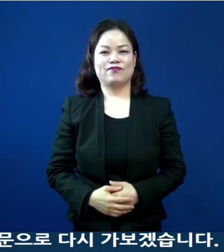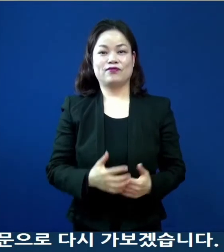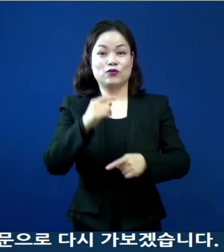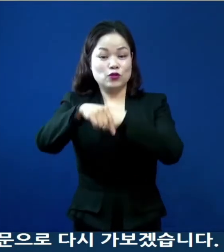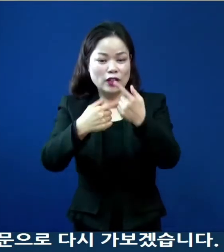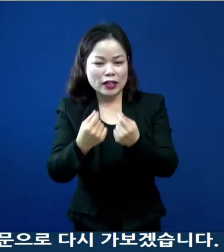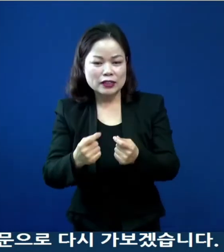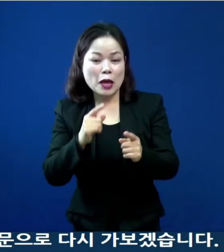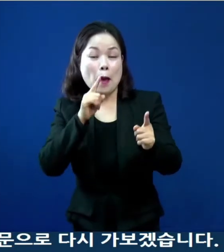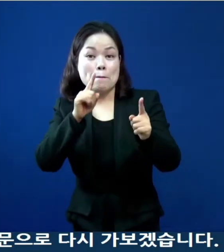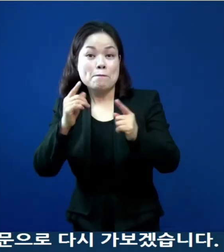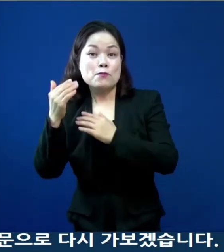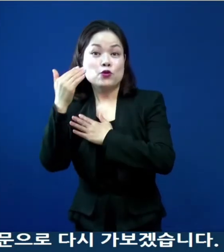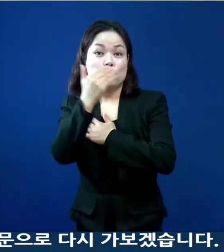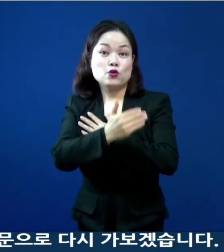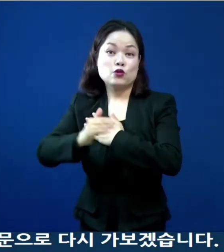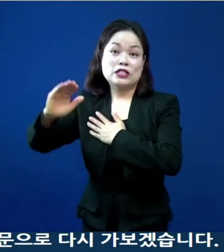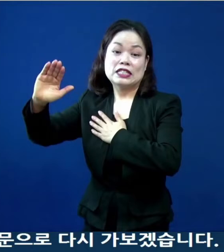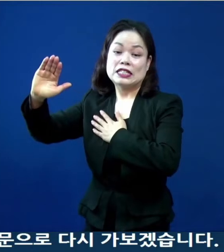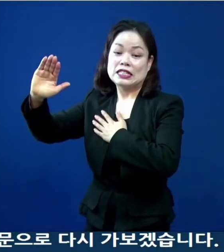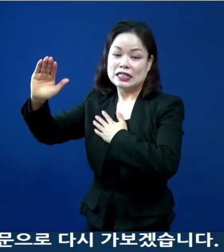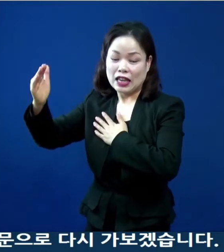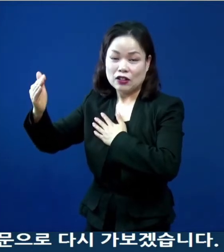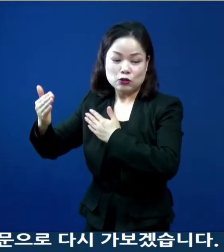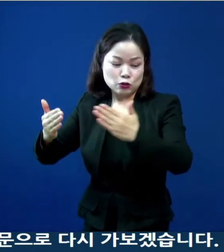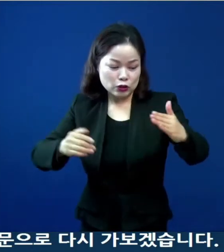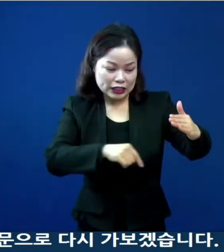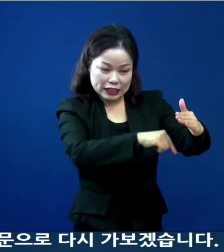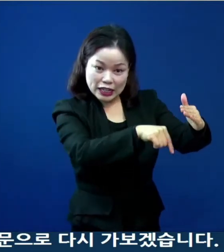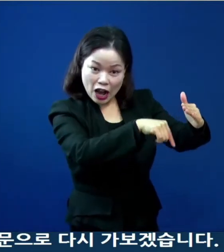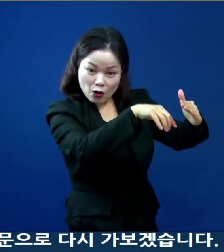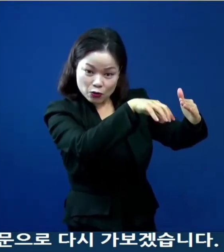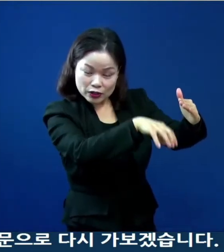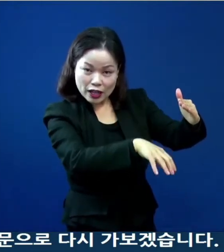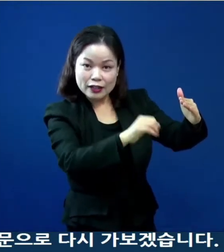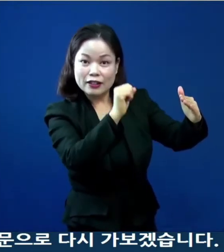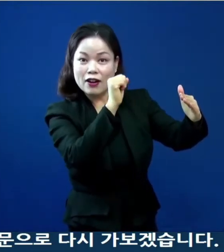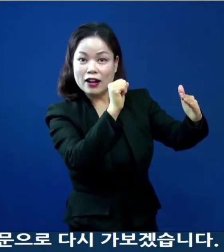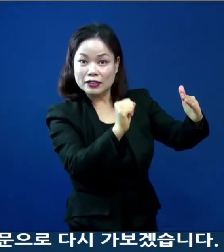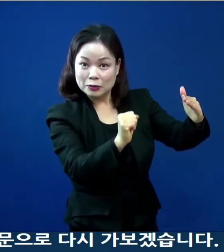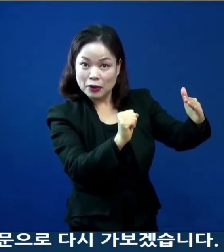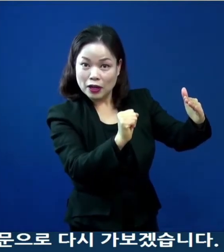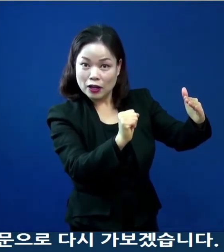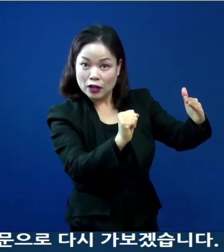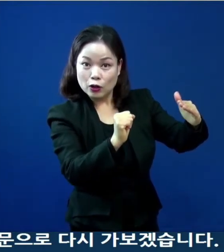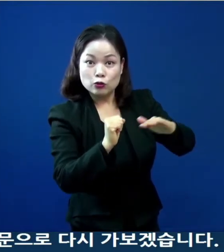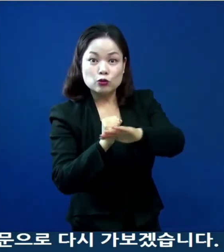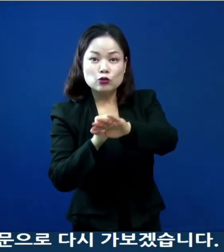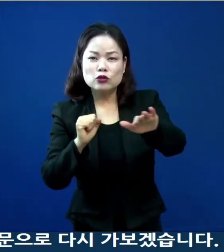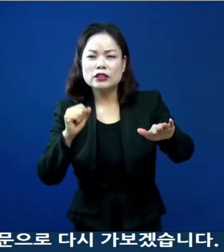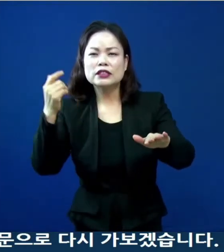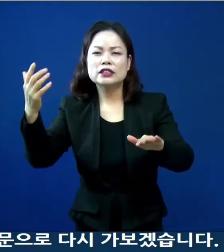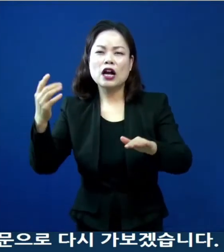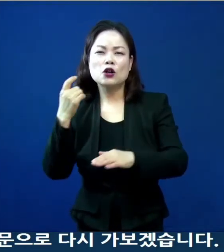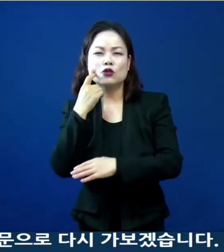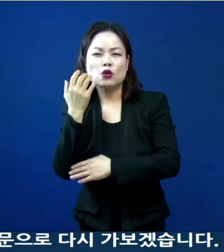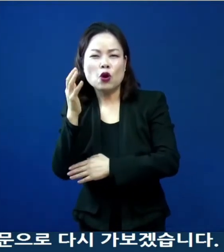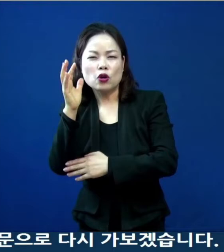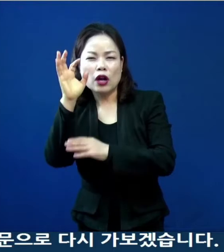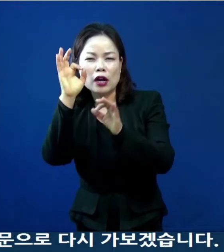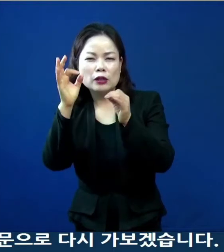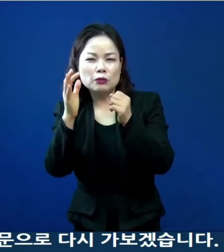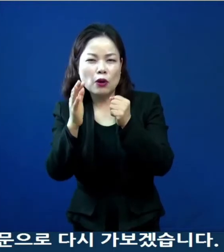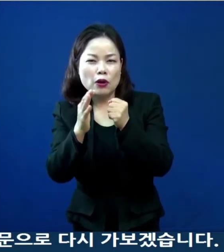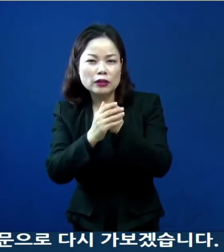읽습니다. 말씀이 육신이 되어 우리 가운데 거하심에 우리가 그의 영광을